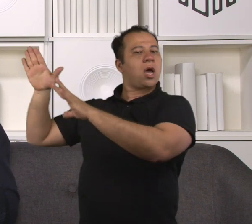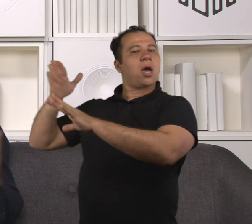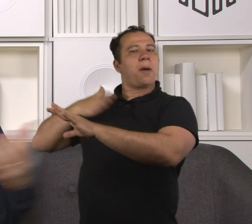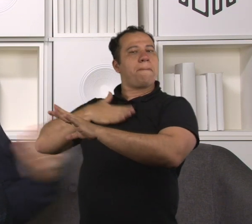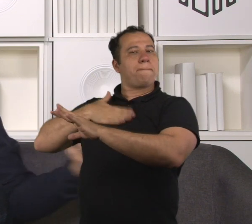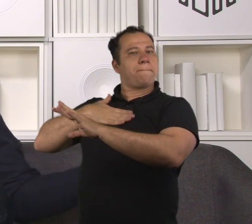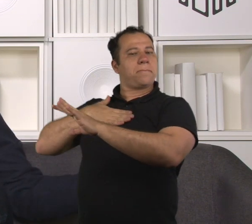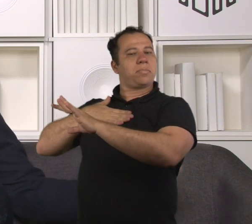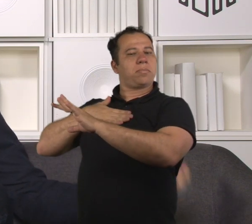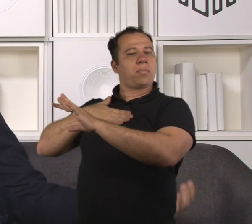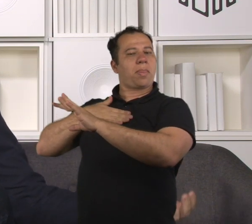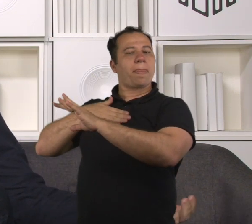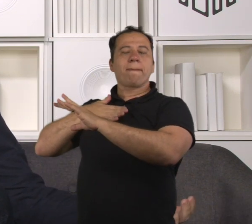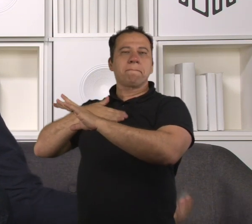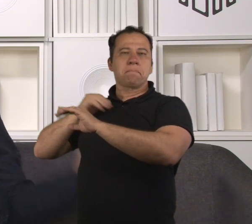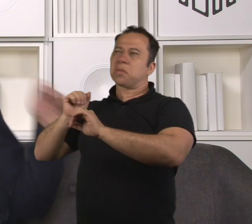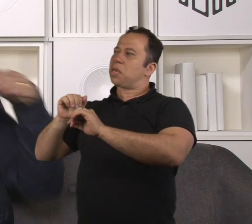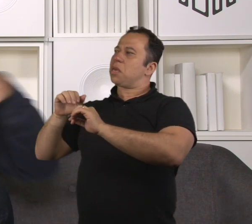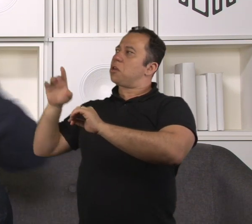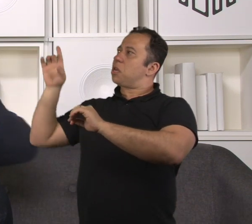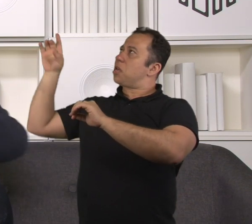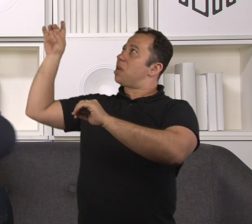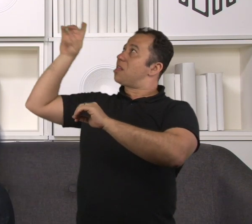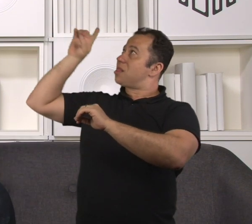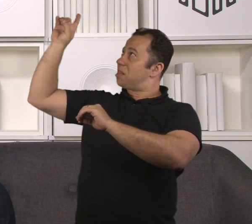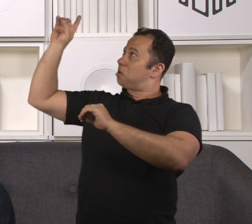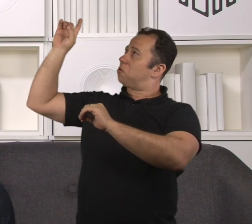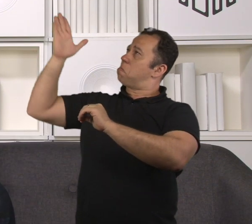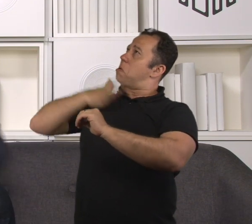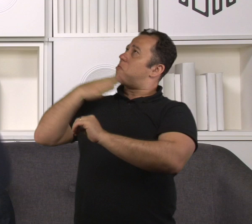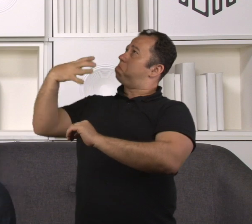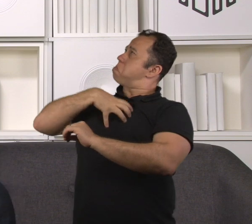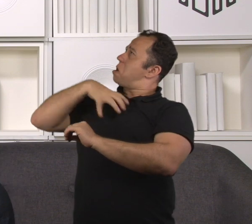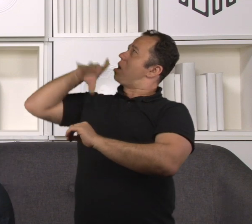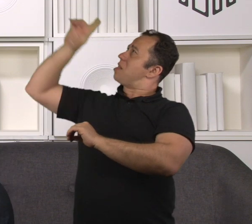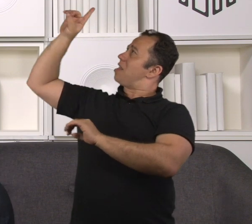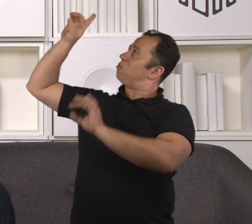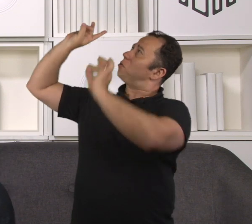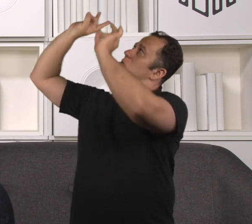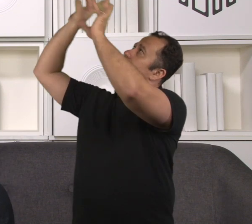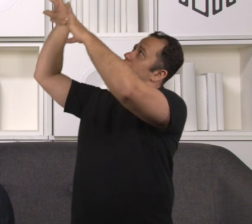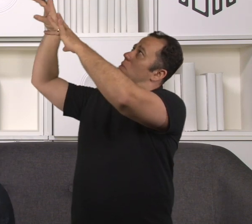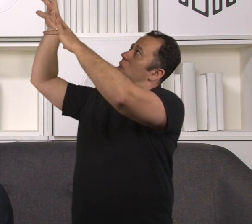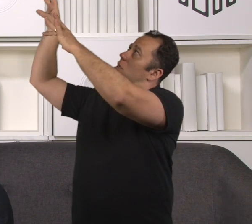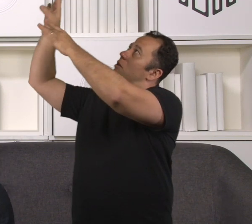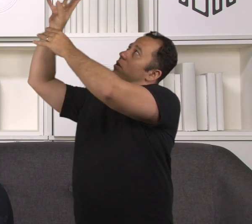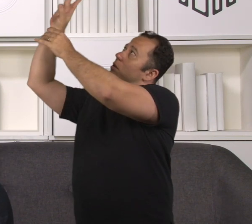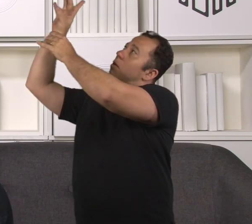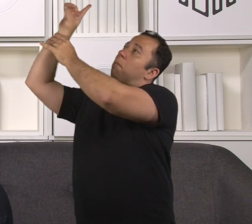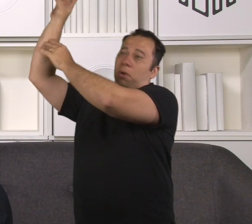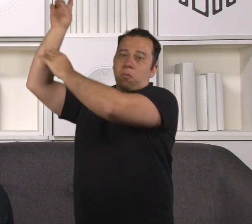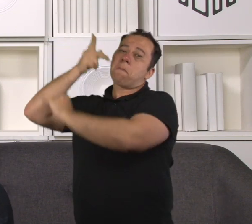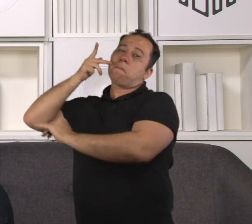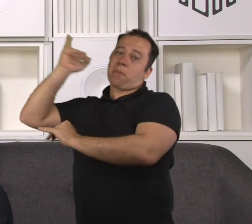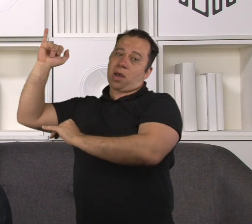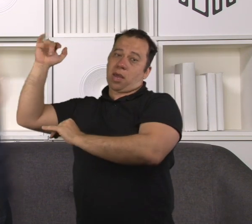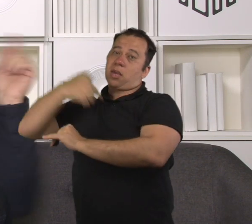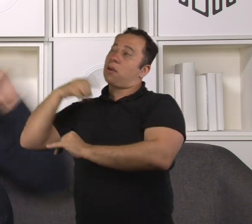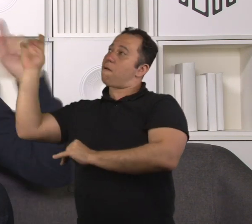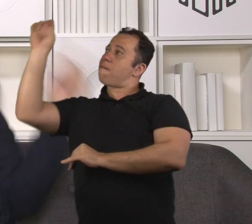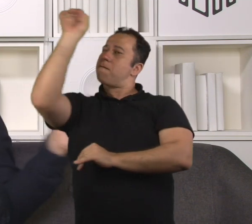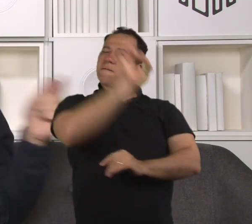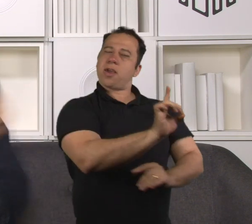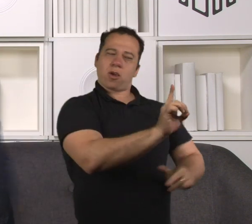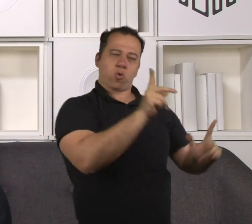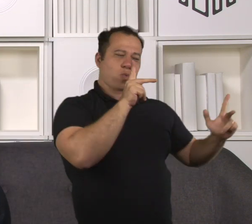divinos, deixa na mão do Pai e mergulha na existência humana como homem. E tudo que Jesus faz, ele faz não